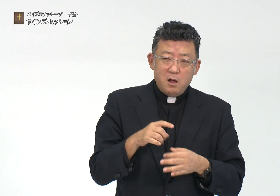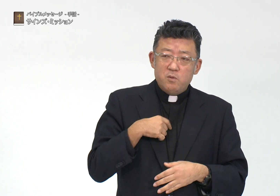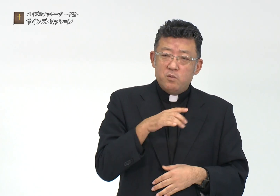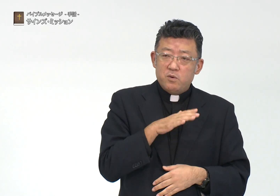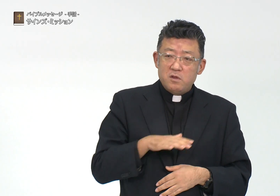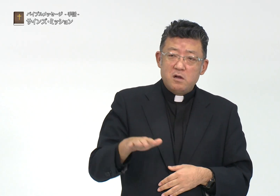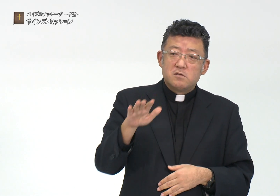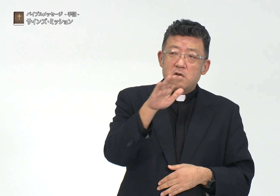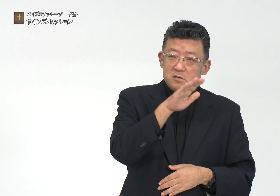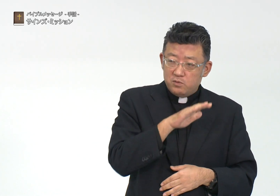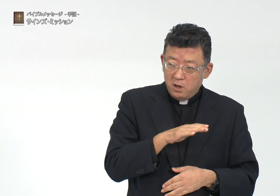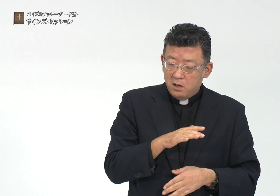覚え